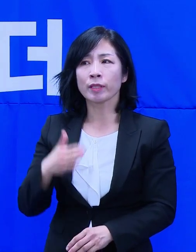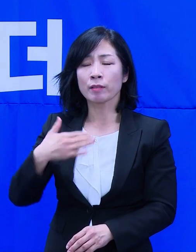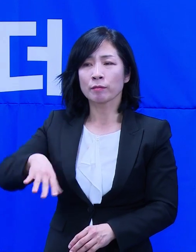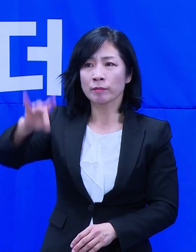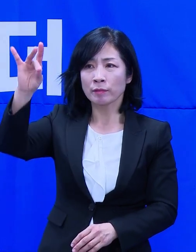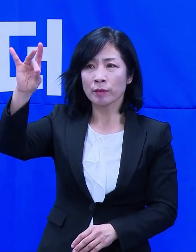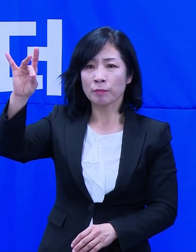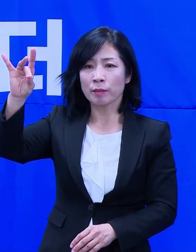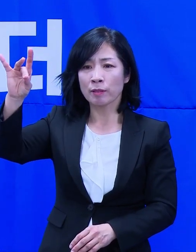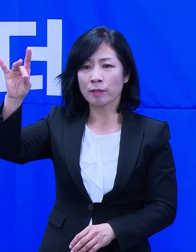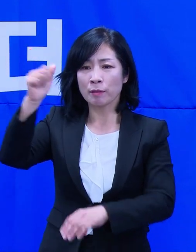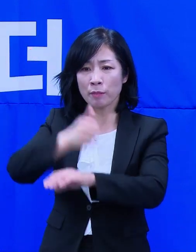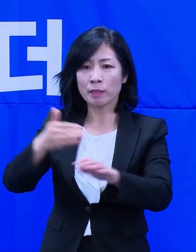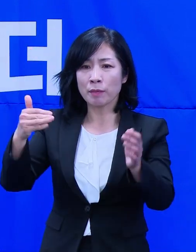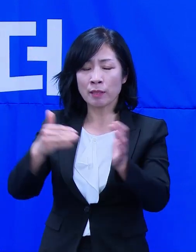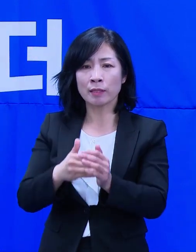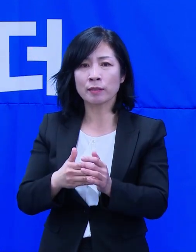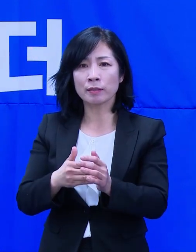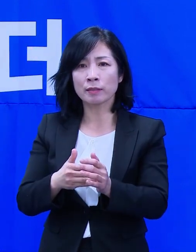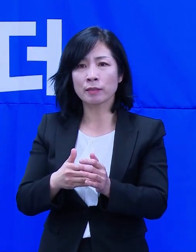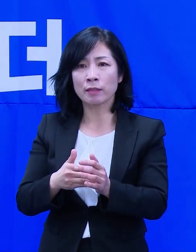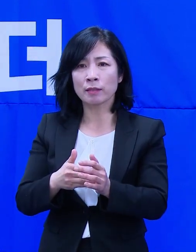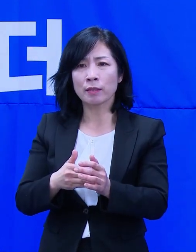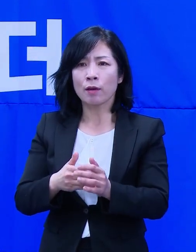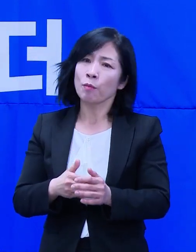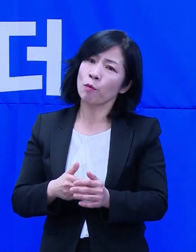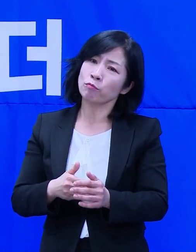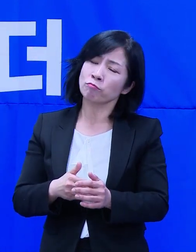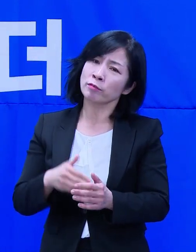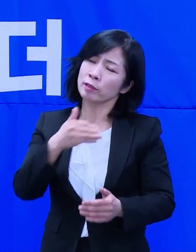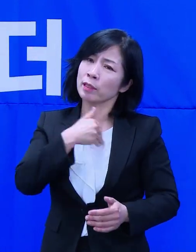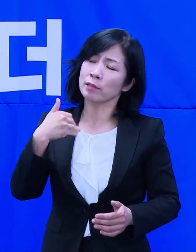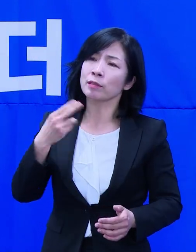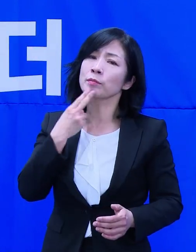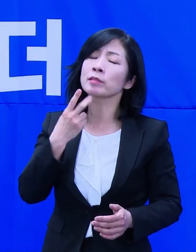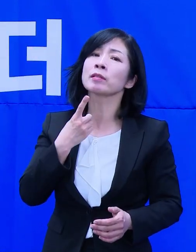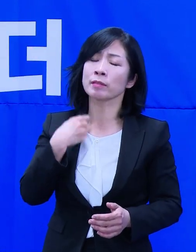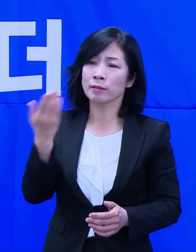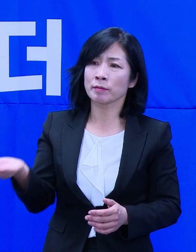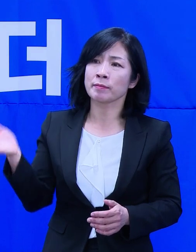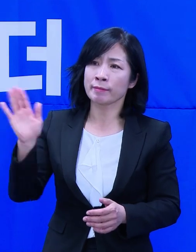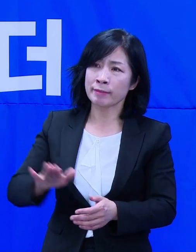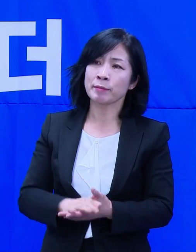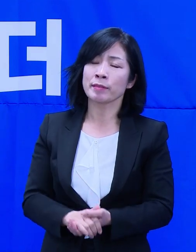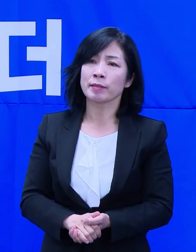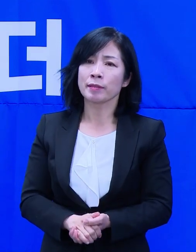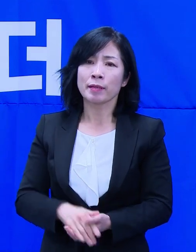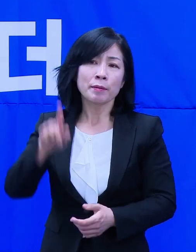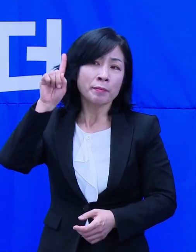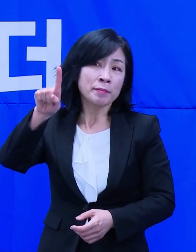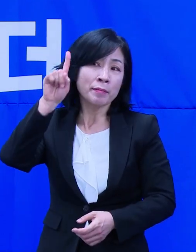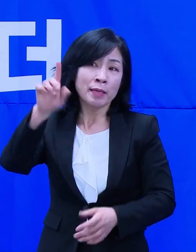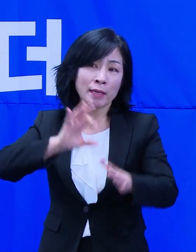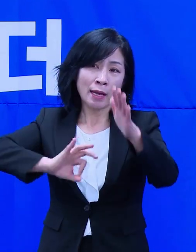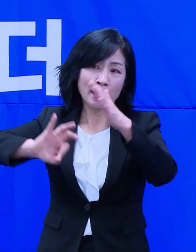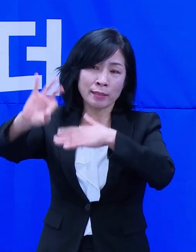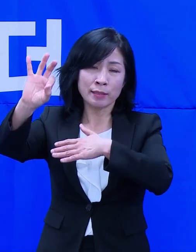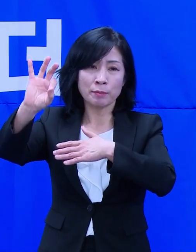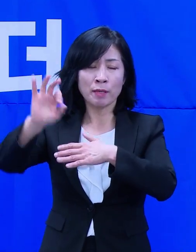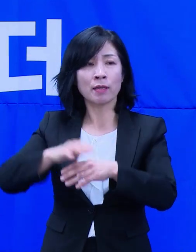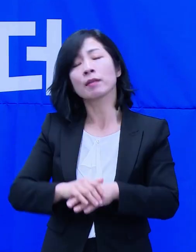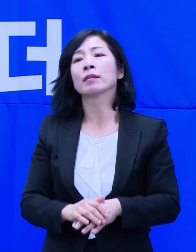처음에 끝까지 4년 동안 하리라는 그 자신은 없었지만 시작을 했는데 그것이 바로 매일 아침에 시정 일기를